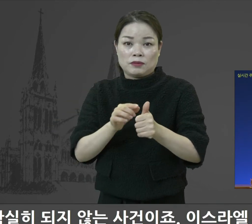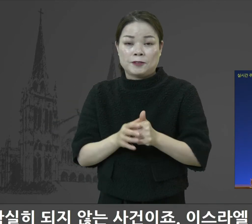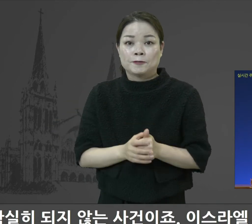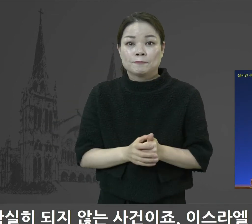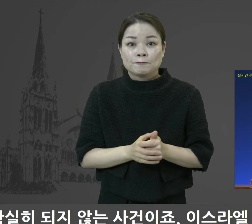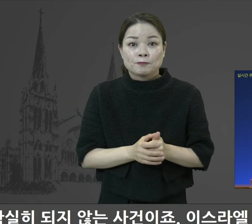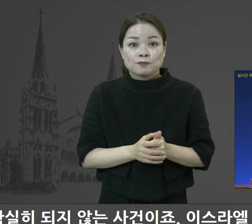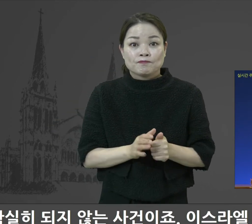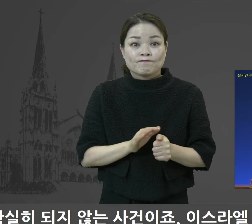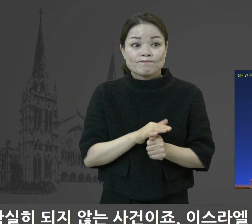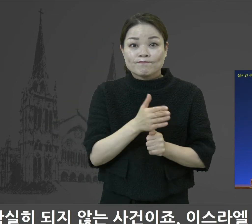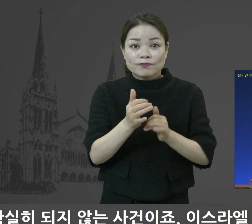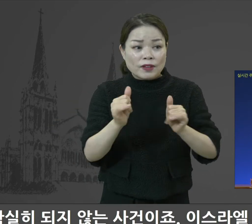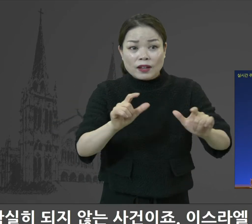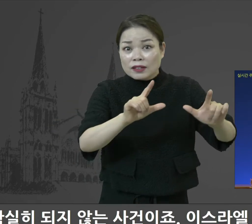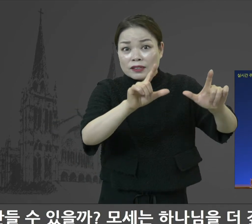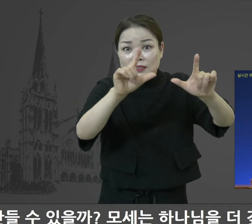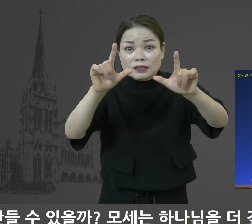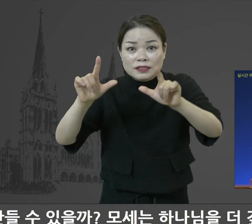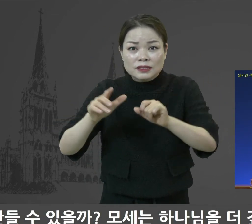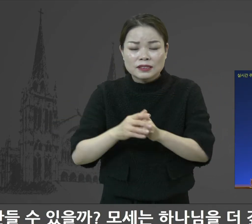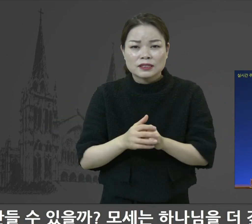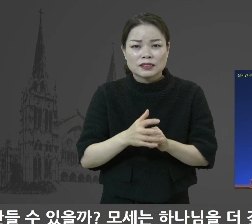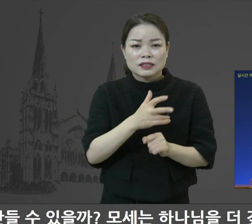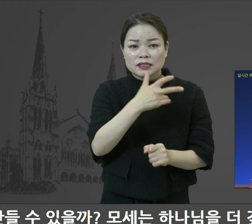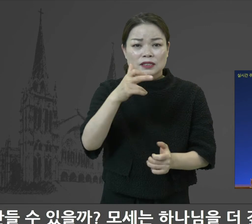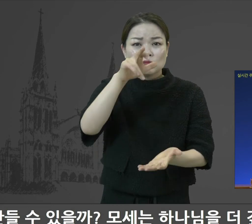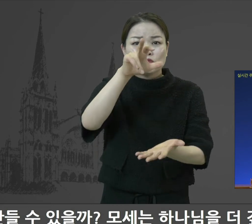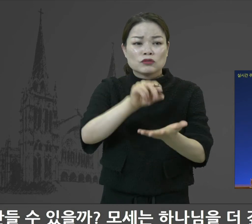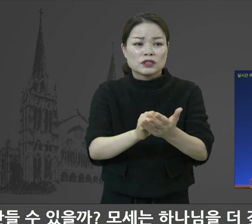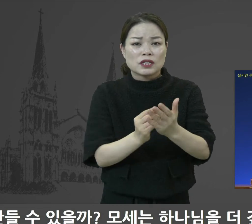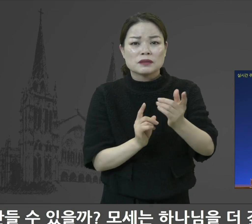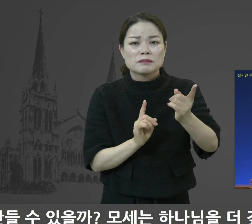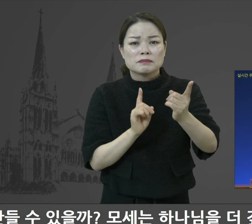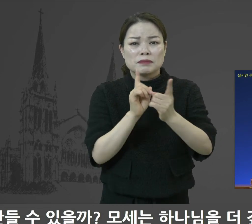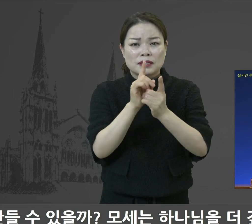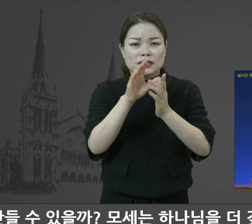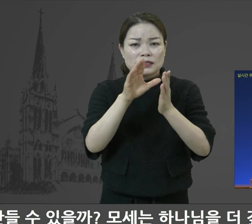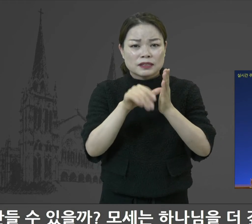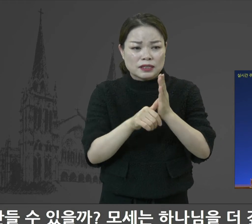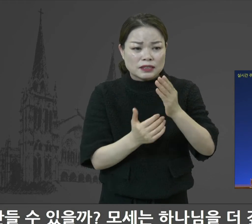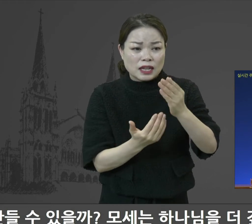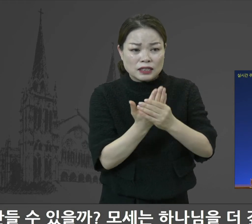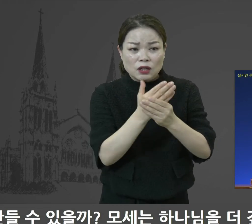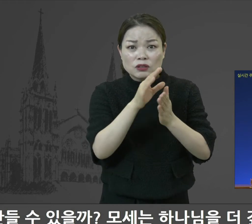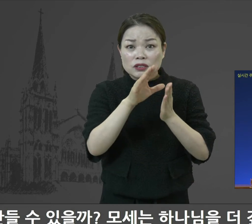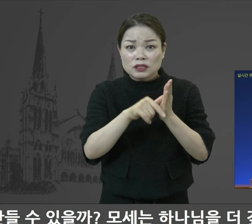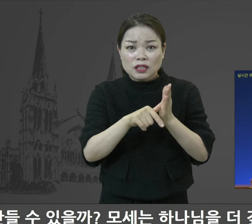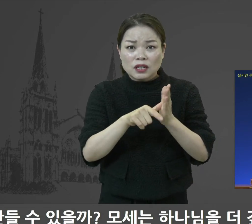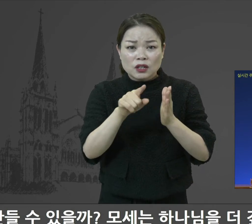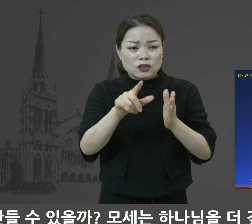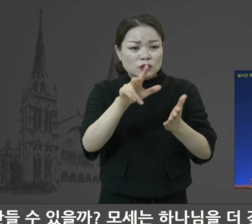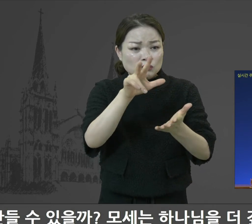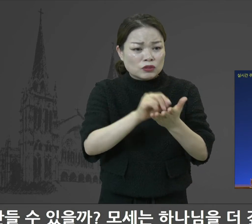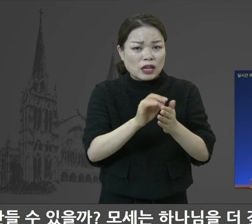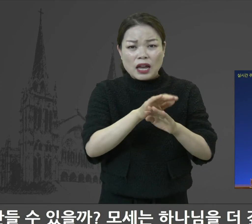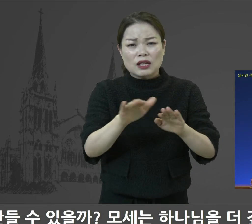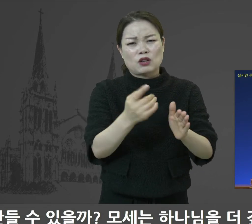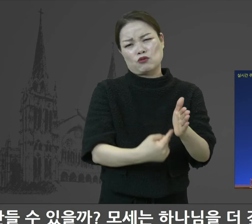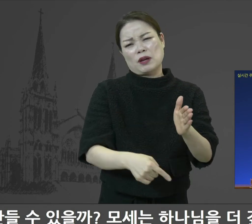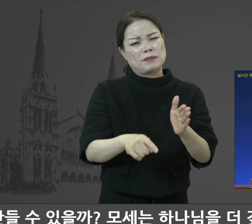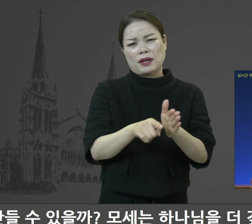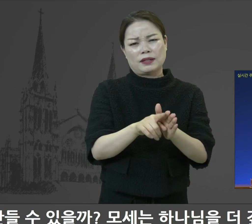여러분, 인생에 어떤 큰 문제가 있을 때 꼭 그 문제만 해결을 하기 위해서가